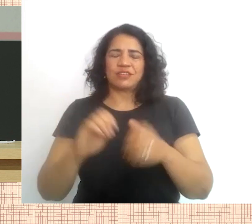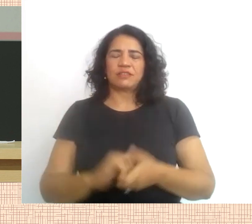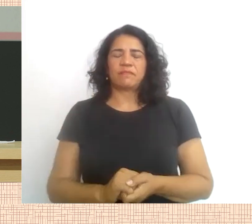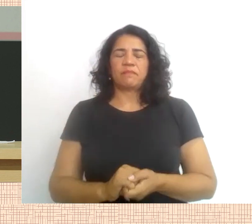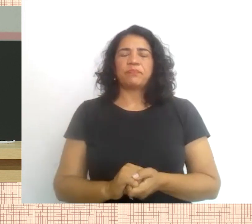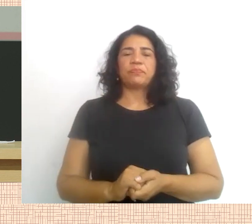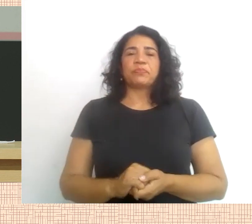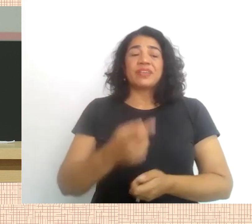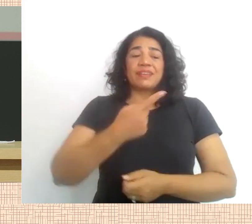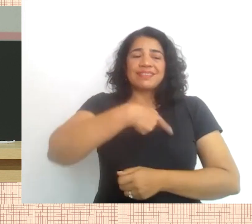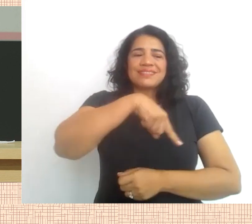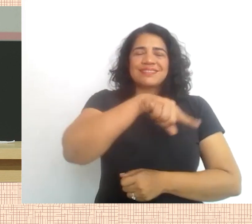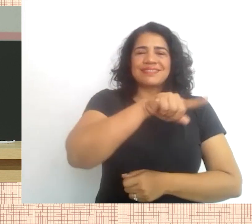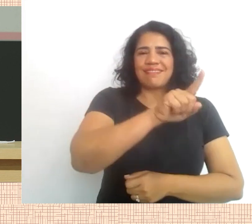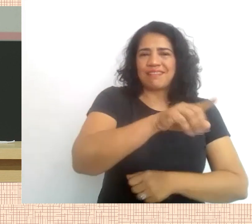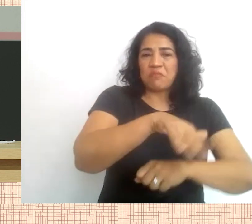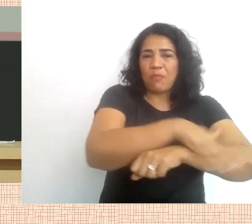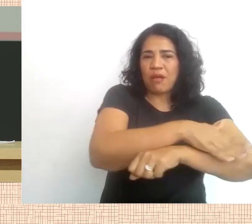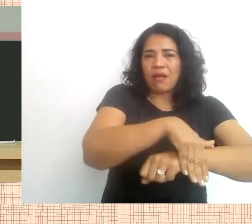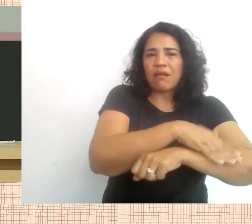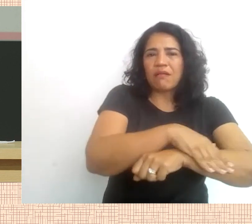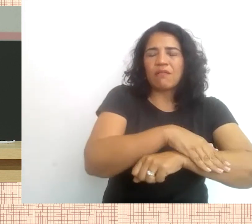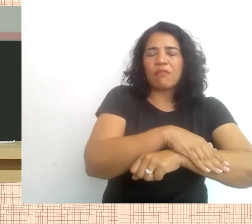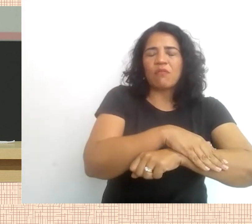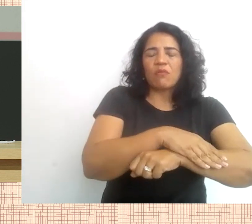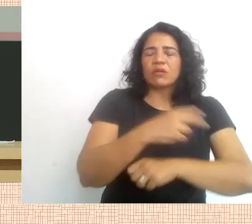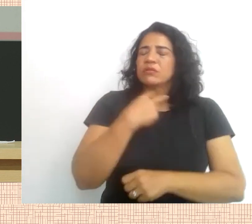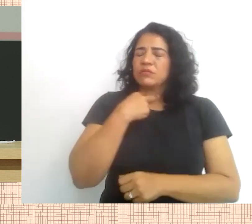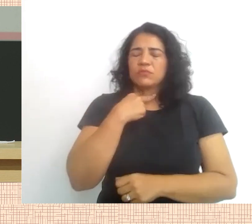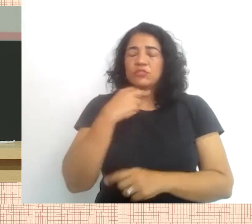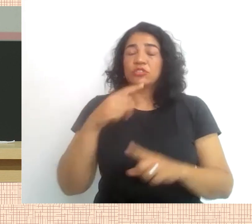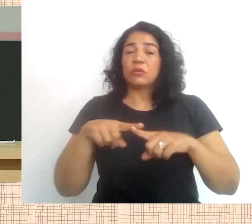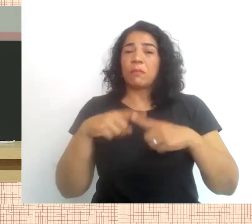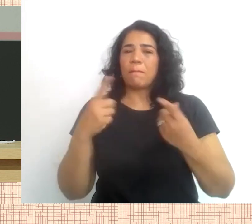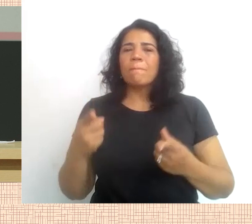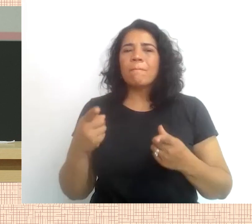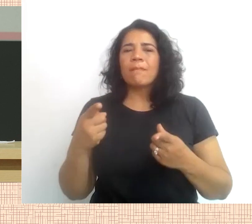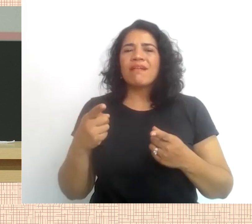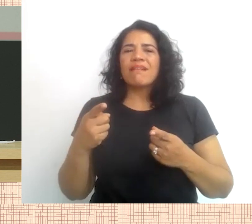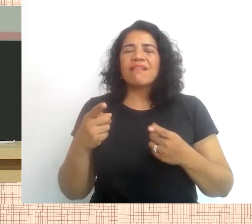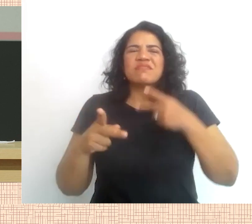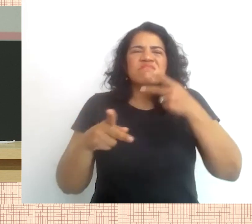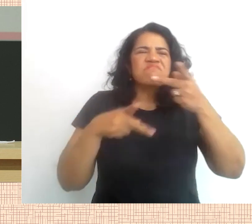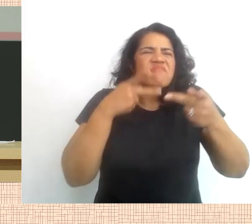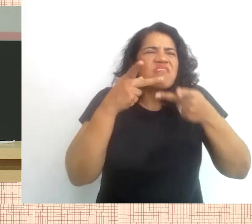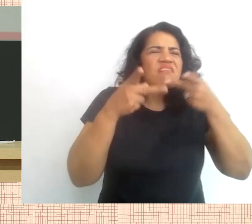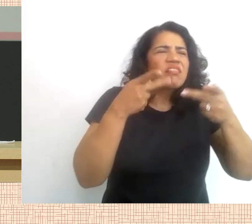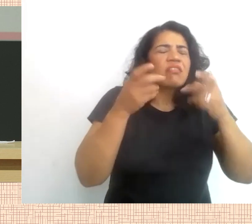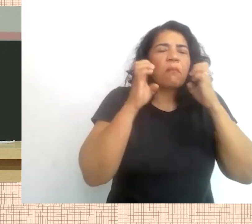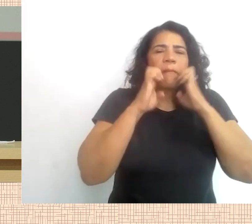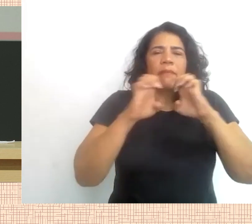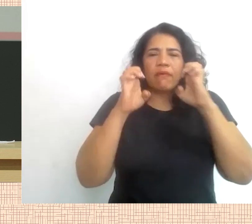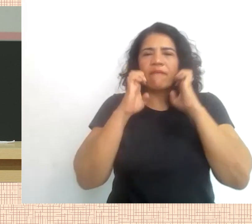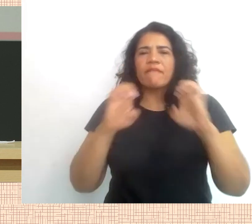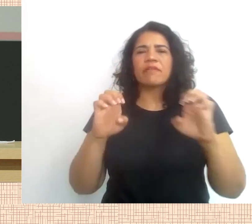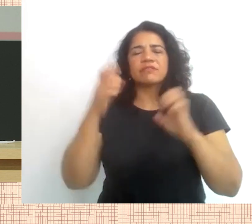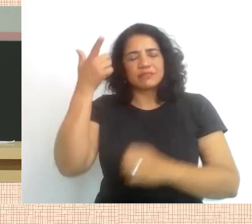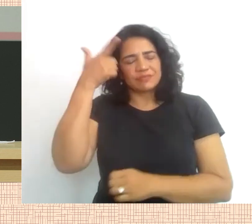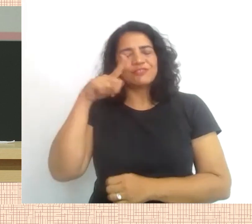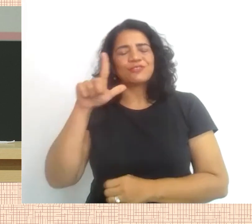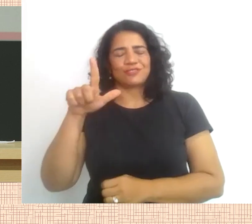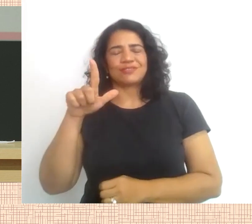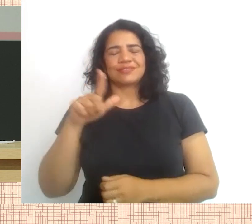escreveu nessa primeira prisão em Roma, foram cartas preciosíssimas, que é